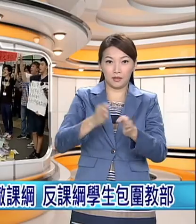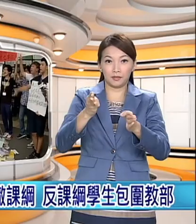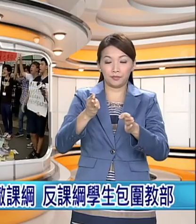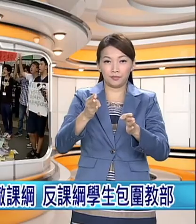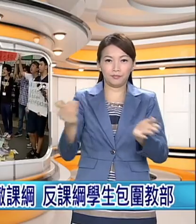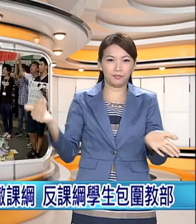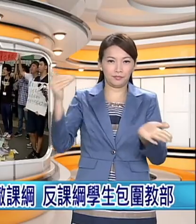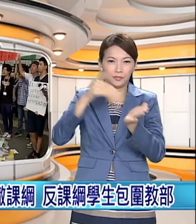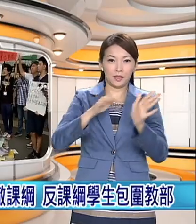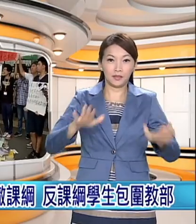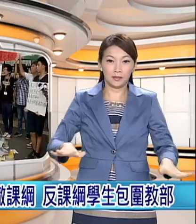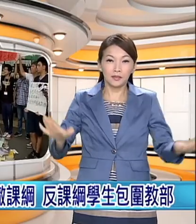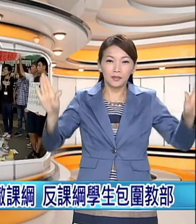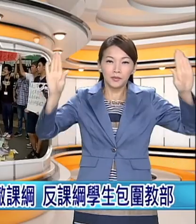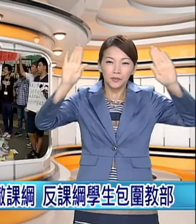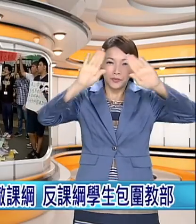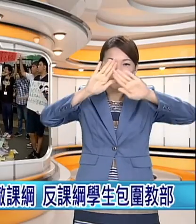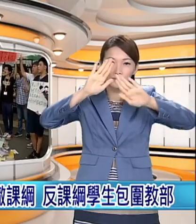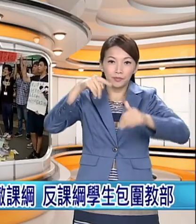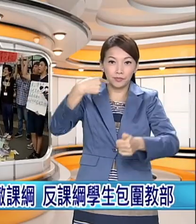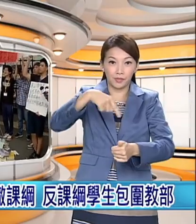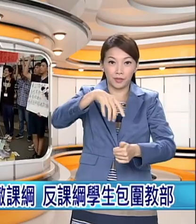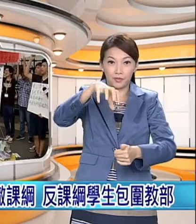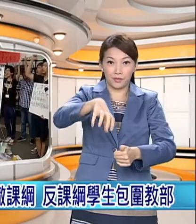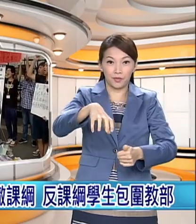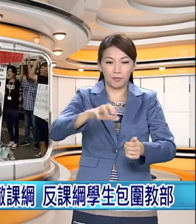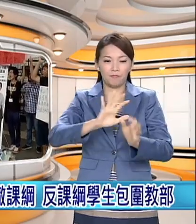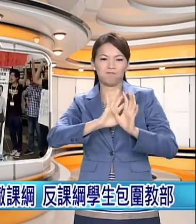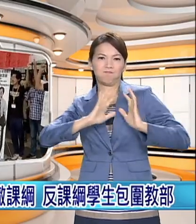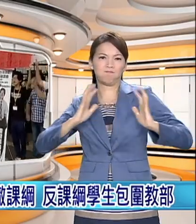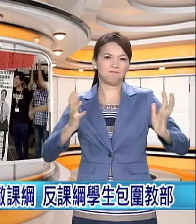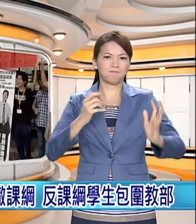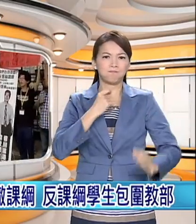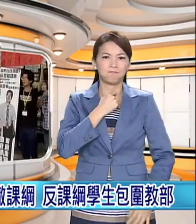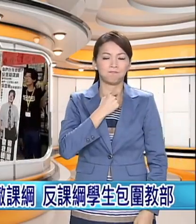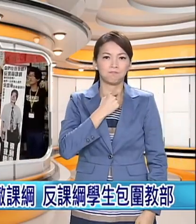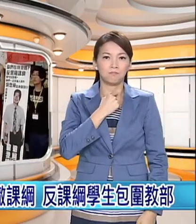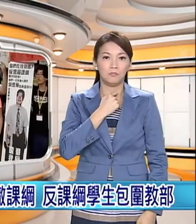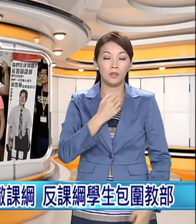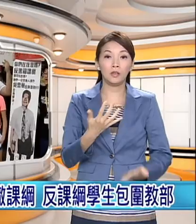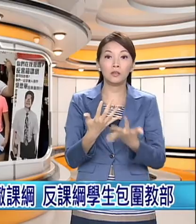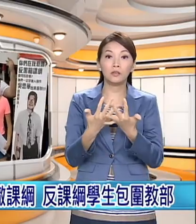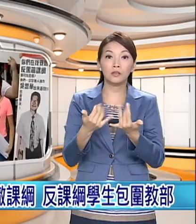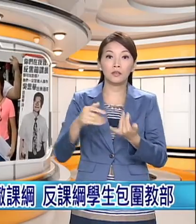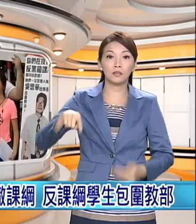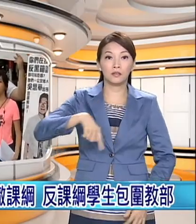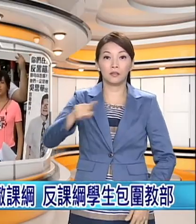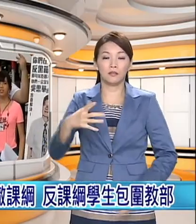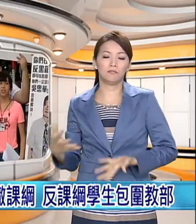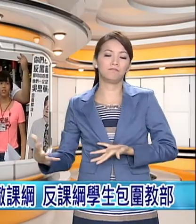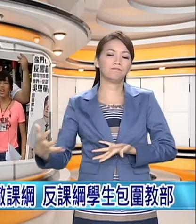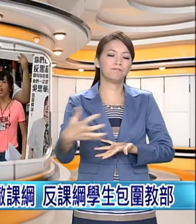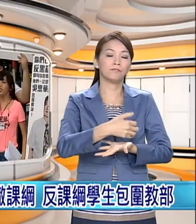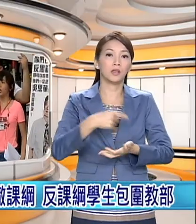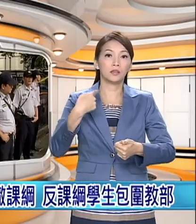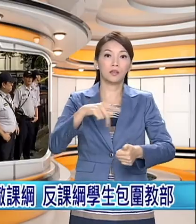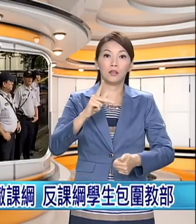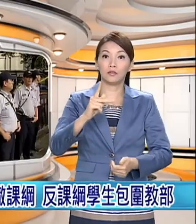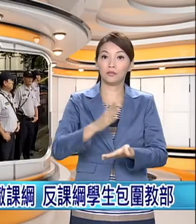直到今天的傍晚，包围教育部。学生们把募集而来的教科书